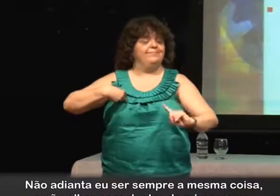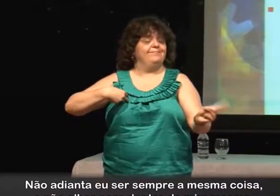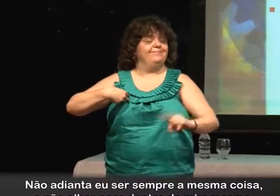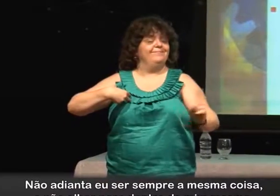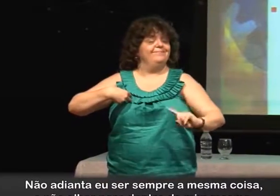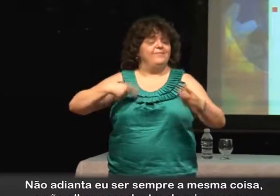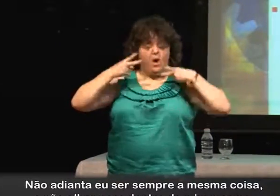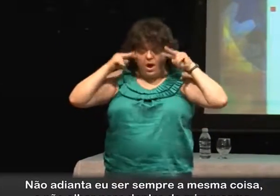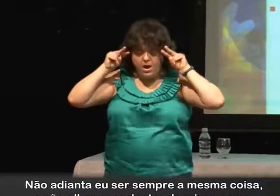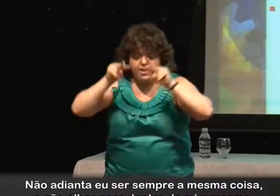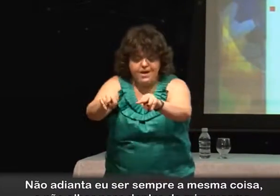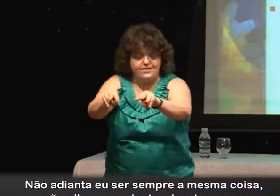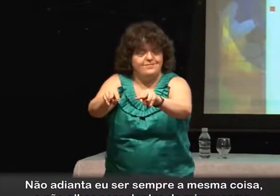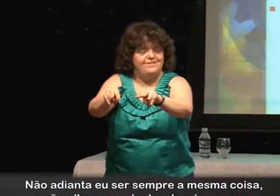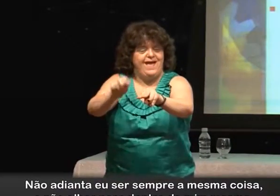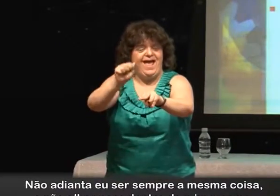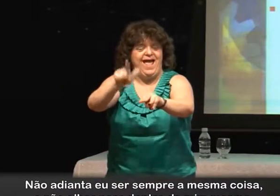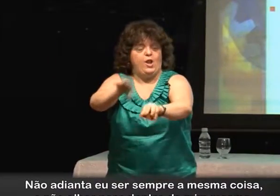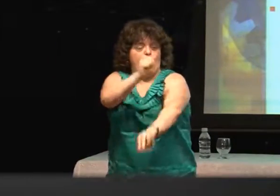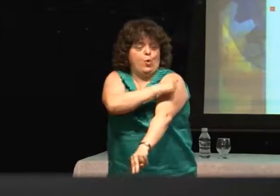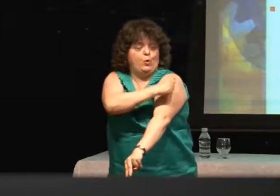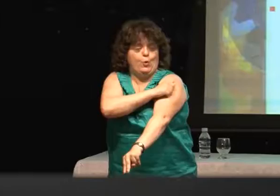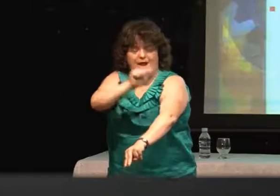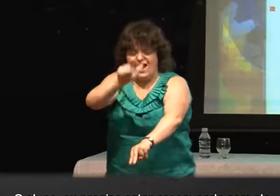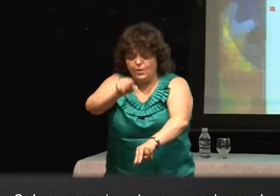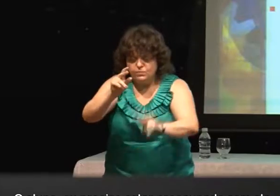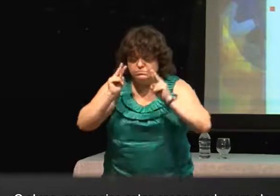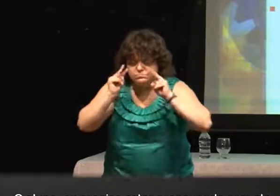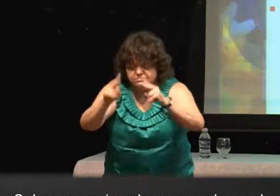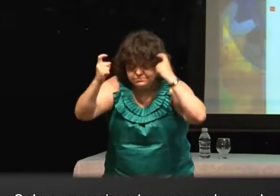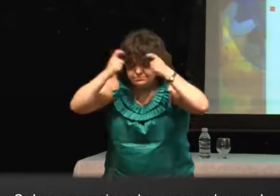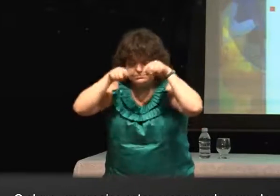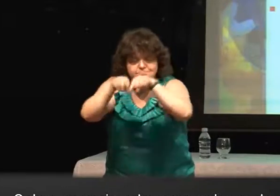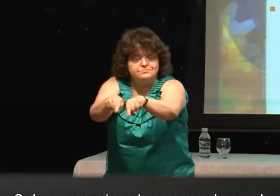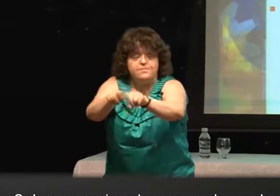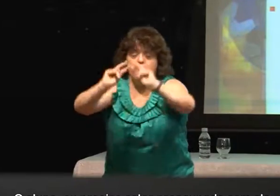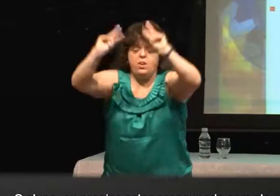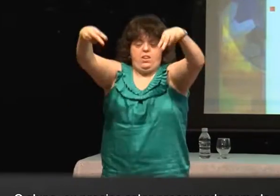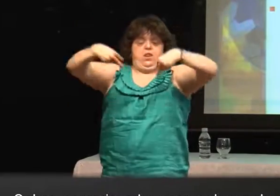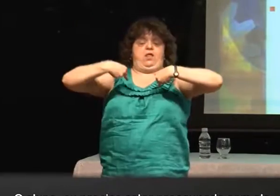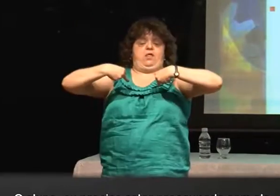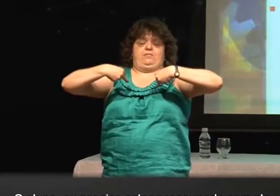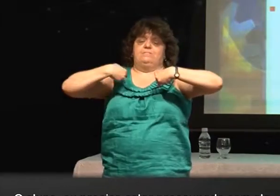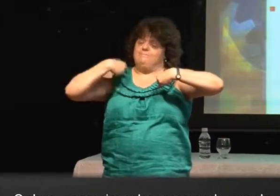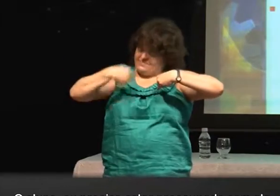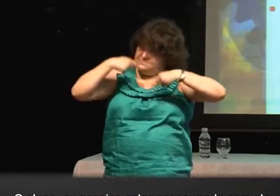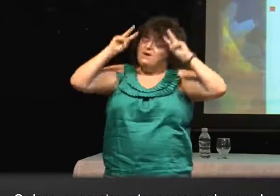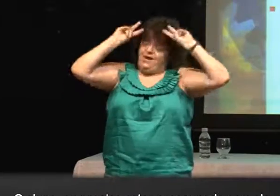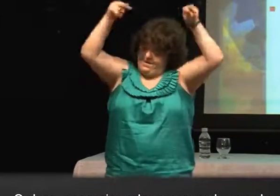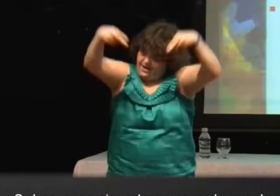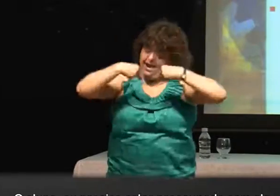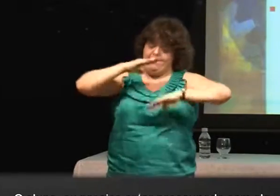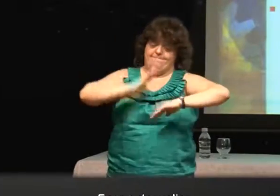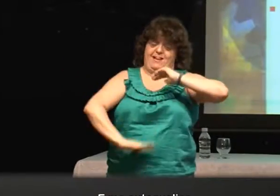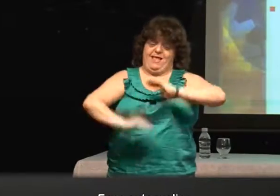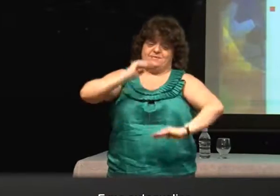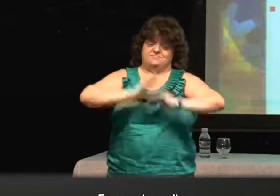e não olhar para dentro de mim mesma. O aluno, eu preciso estar preocupada com ele.